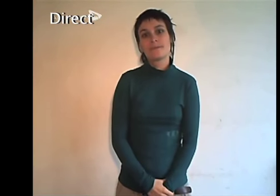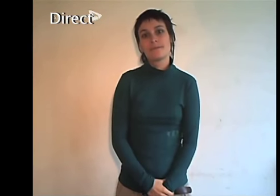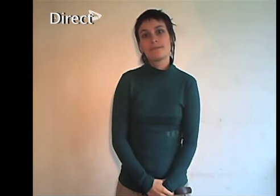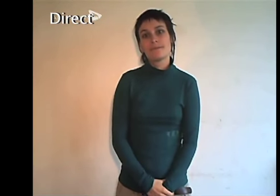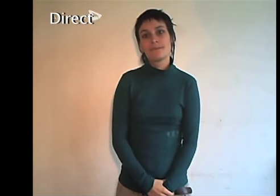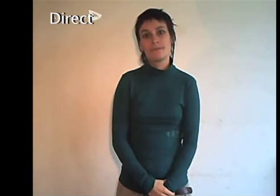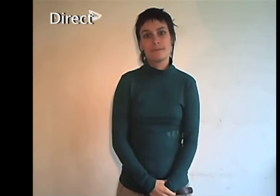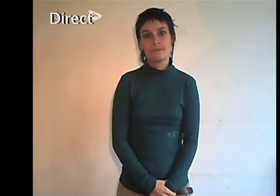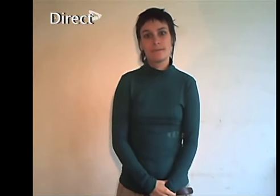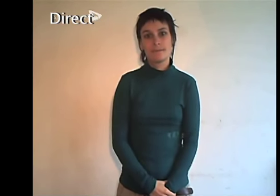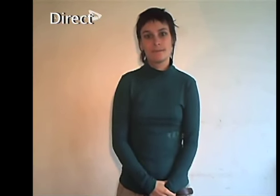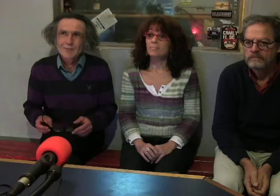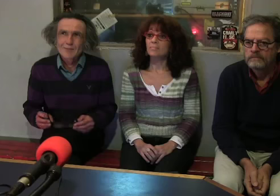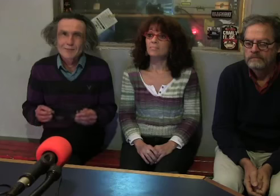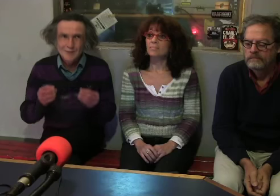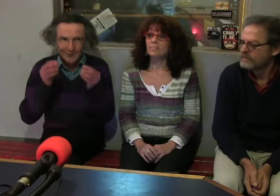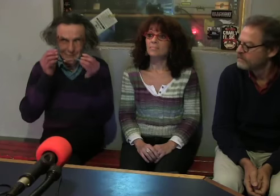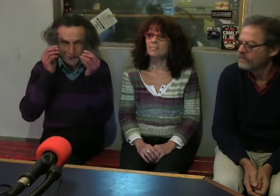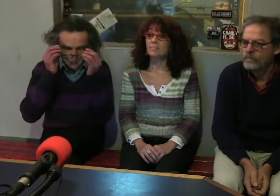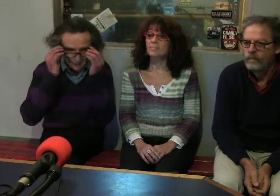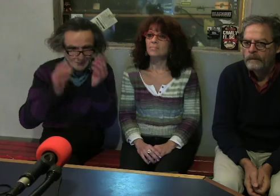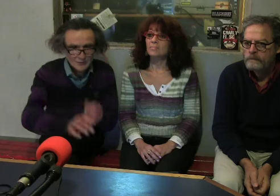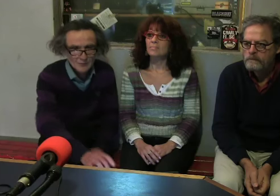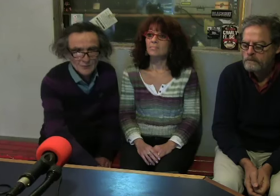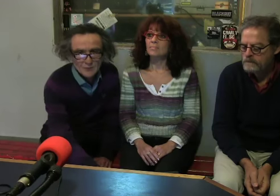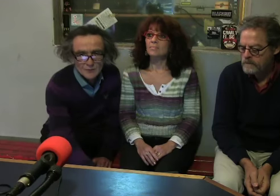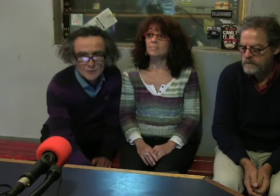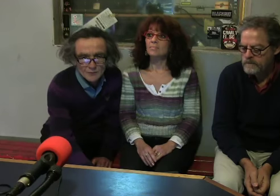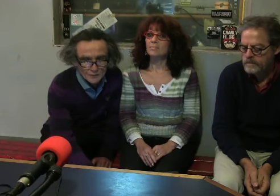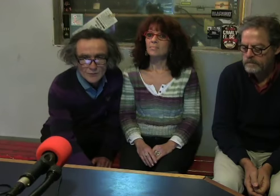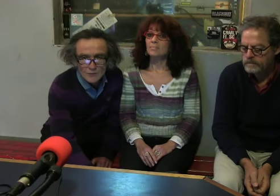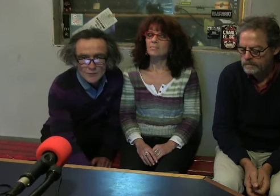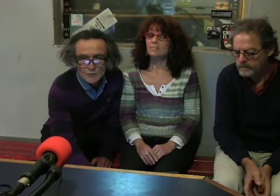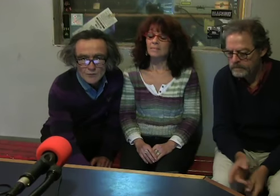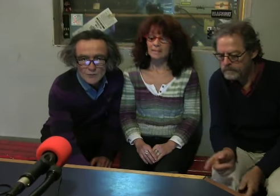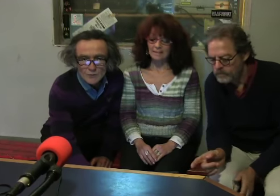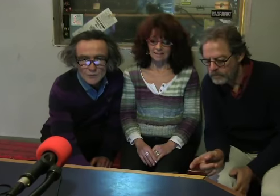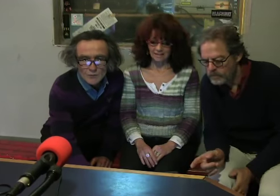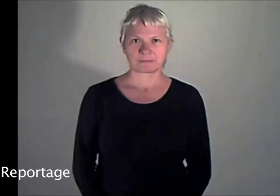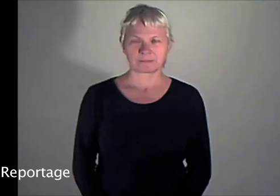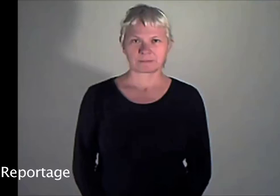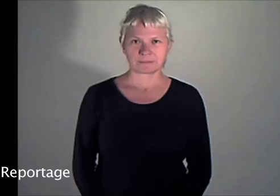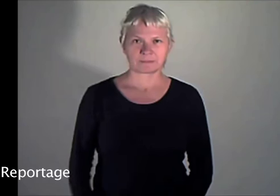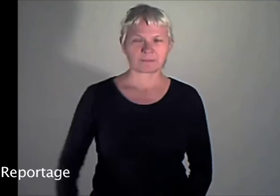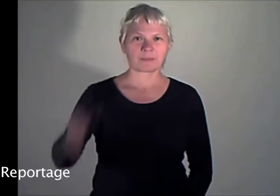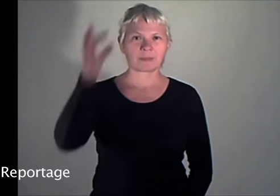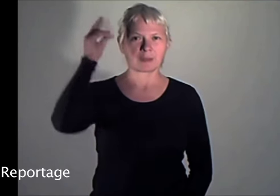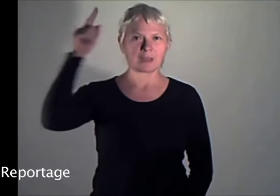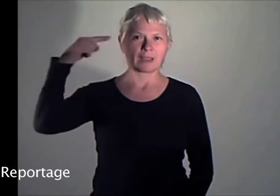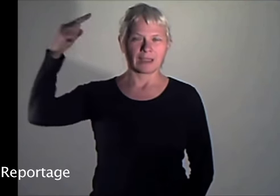Un nouveau montage. Rico. C'est quoi une identité sourde ? Jacques. Alors, c'est comme